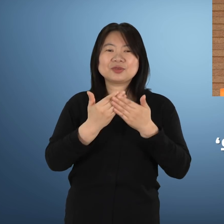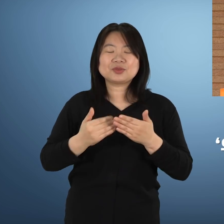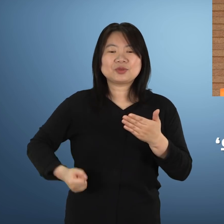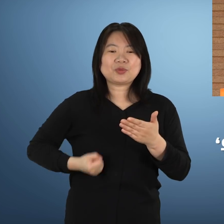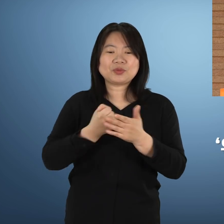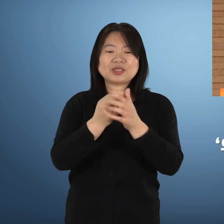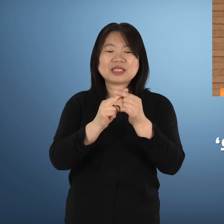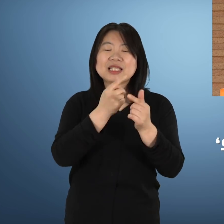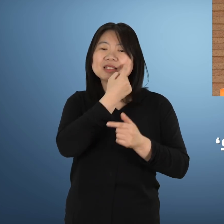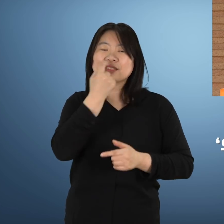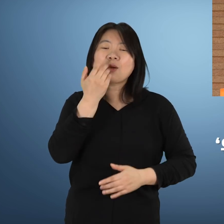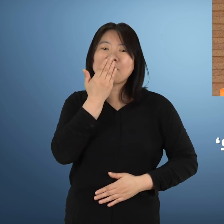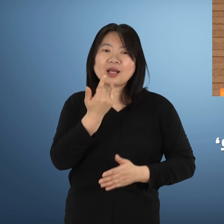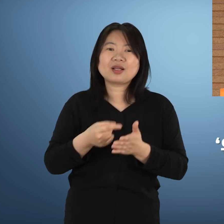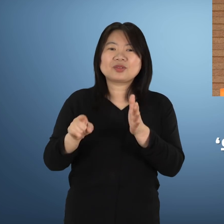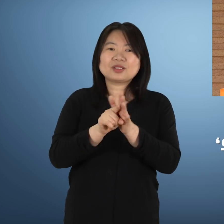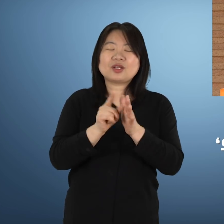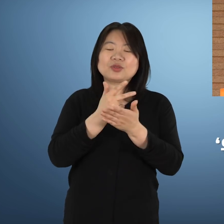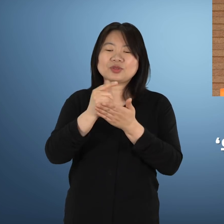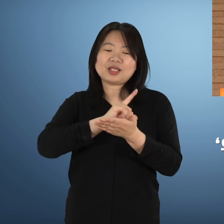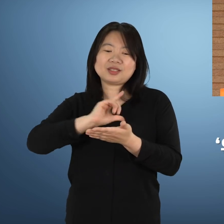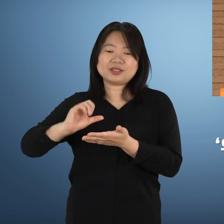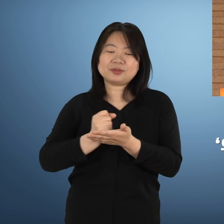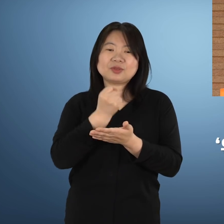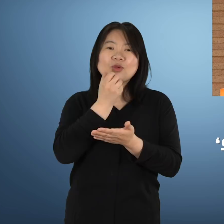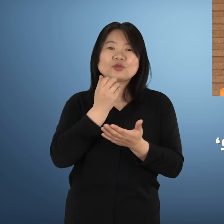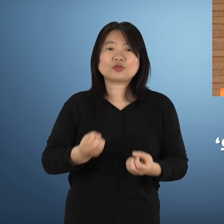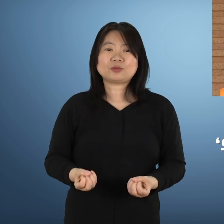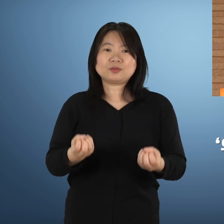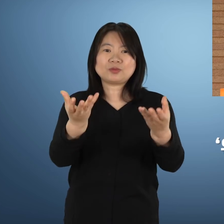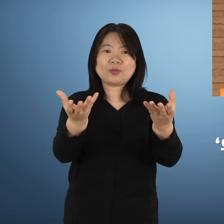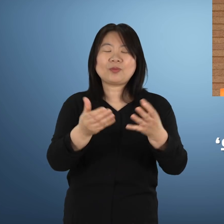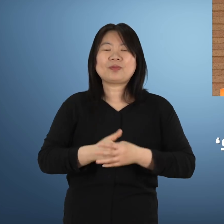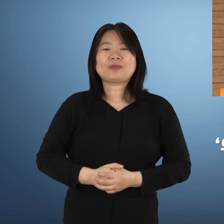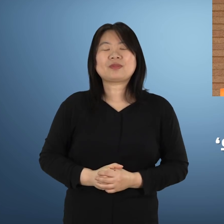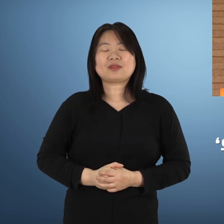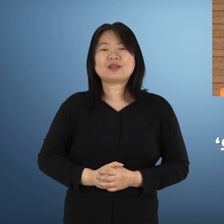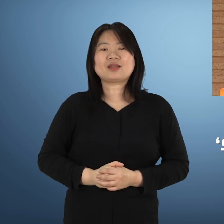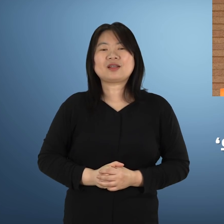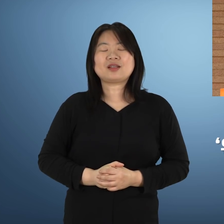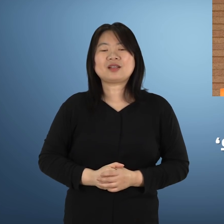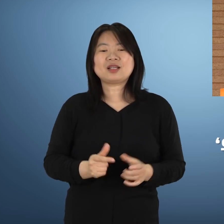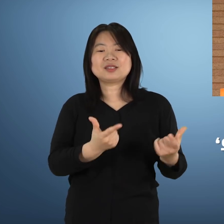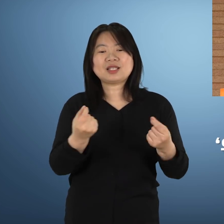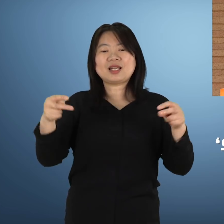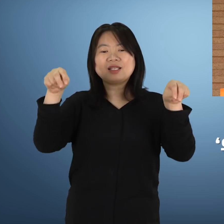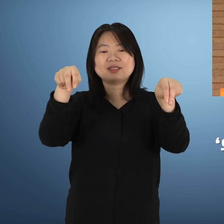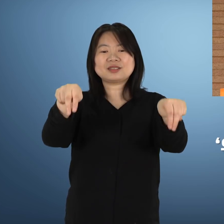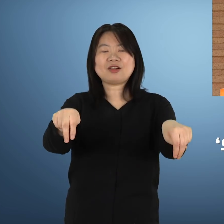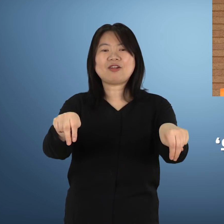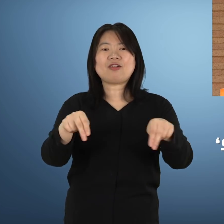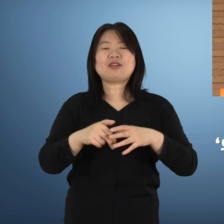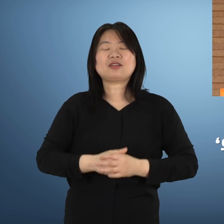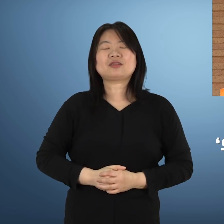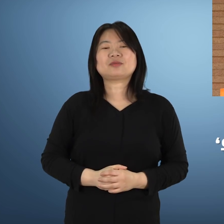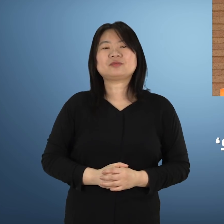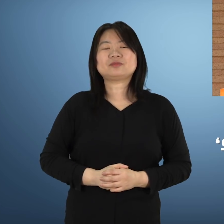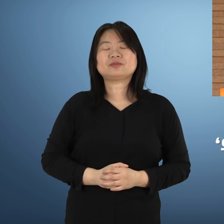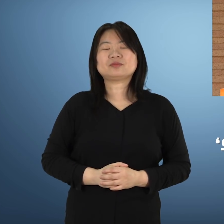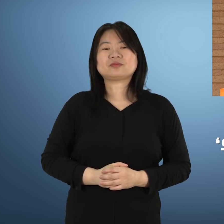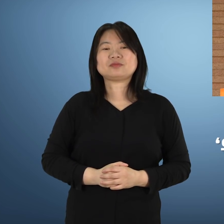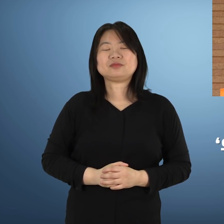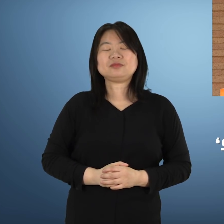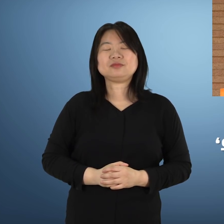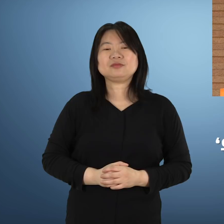용기와 근거가 될 수 있기를 주님의 이름으로 축복합니다. 우리 다 일어나십시다.